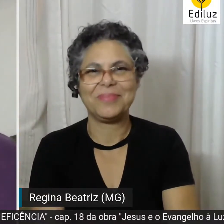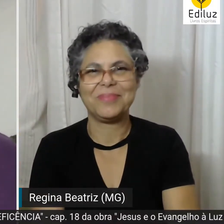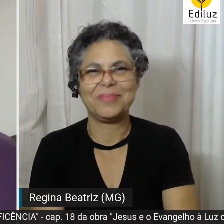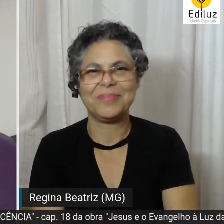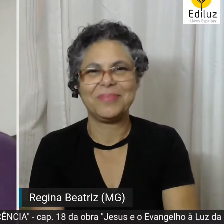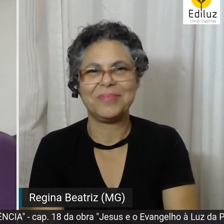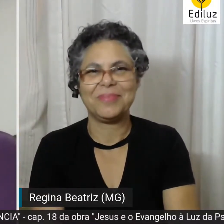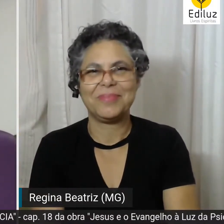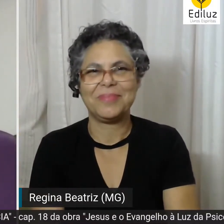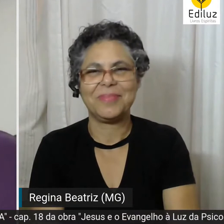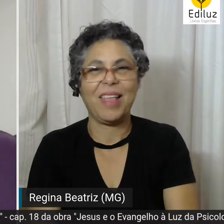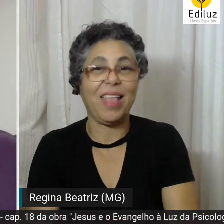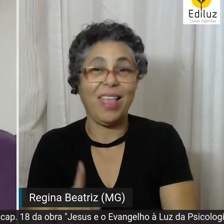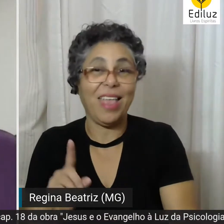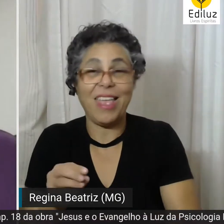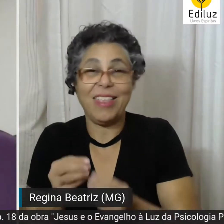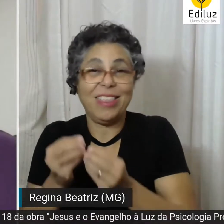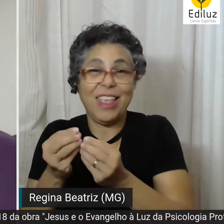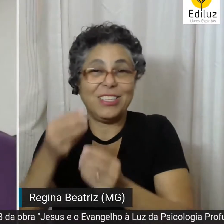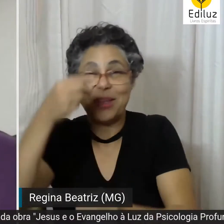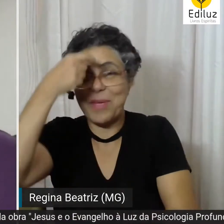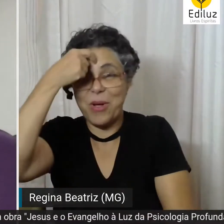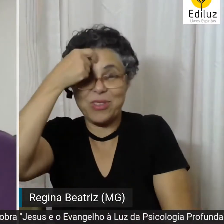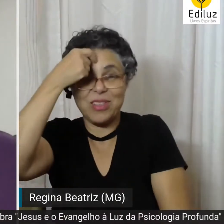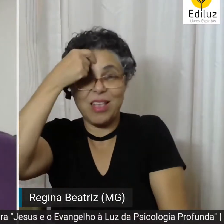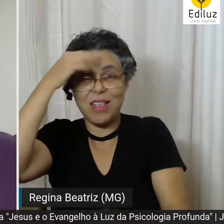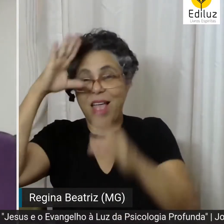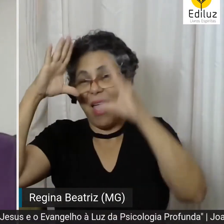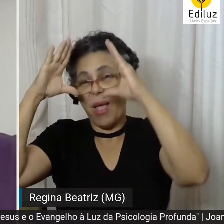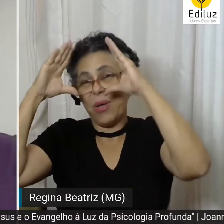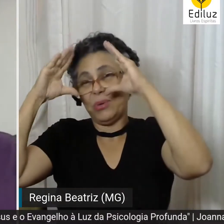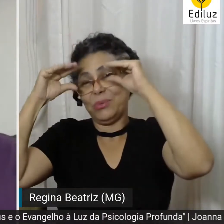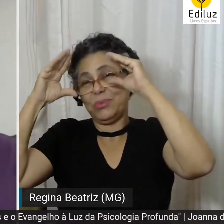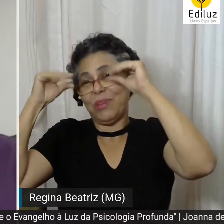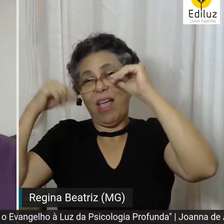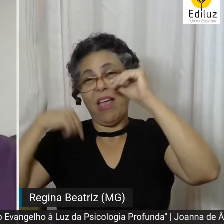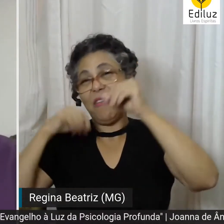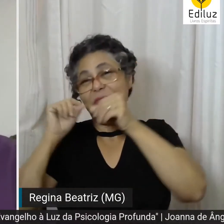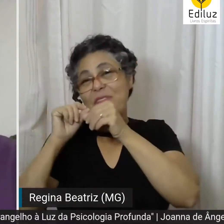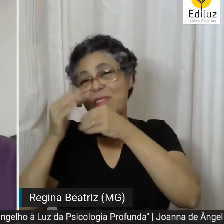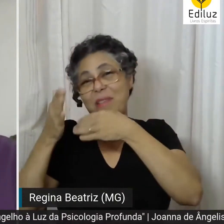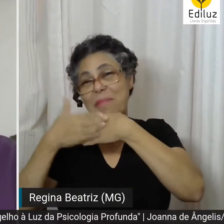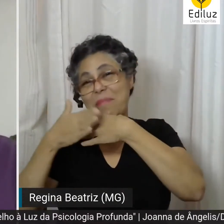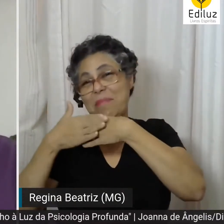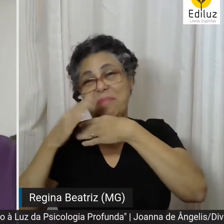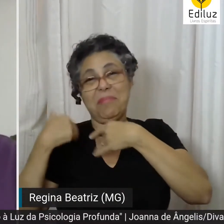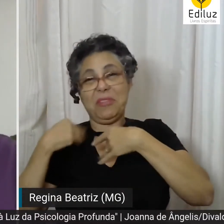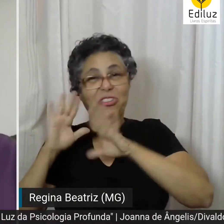e deixar a consciência tranquila de que fiz a minha parte.